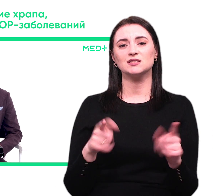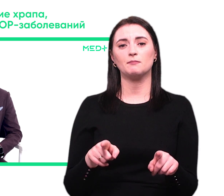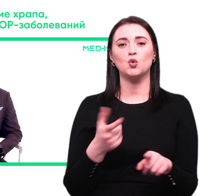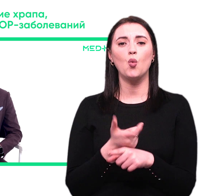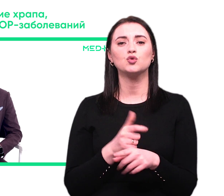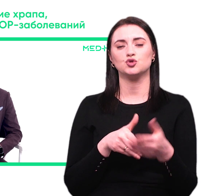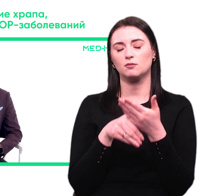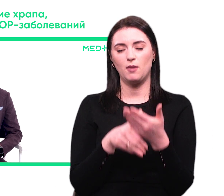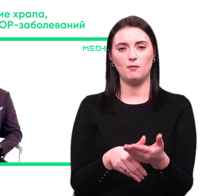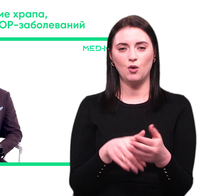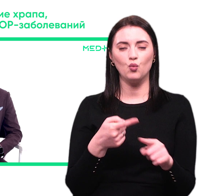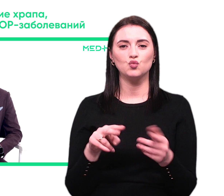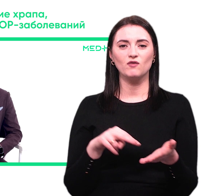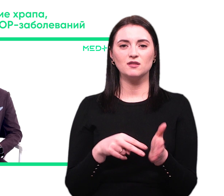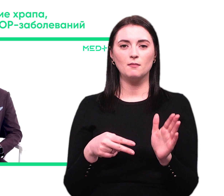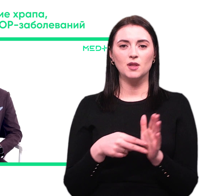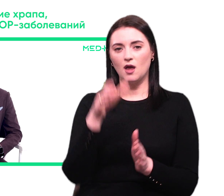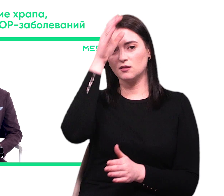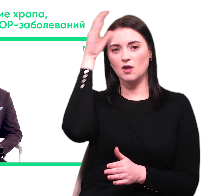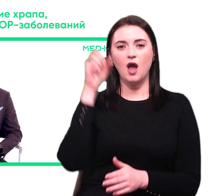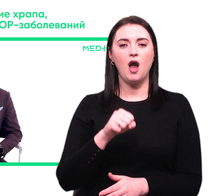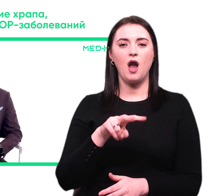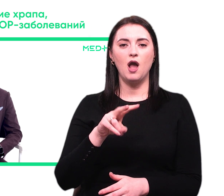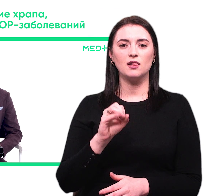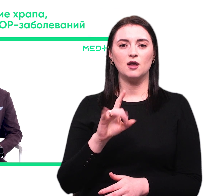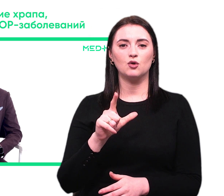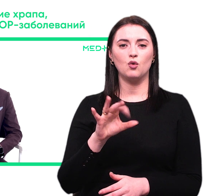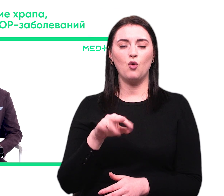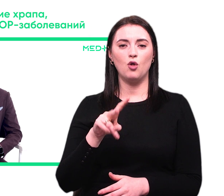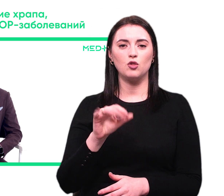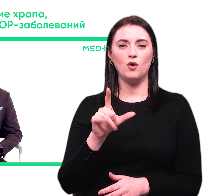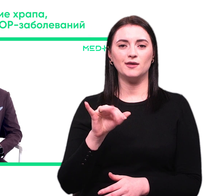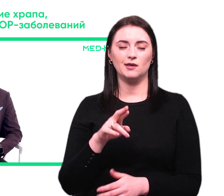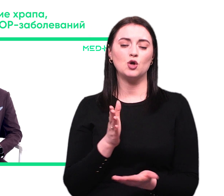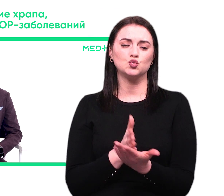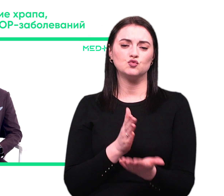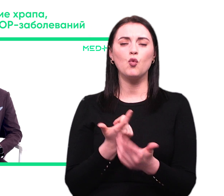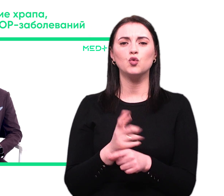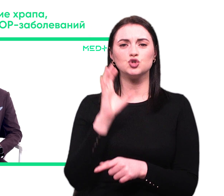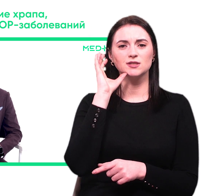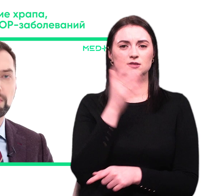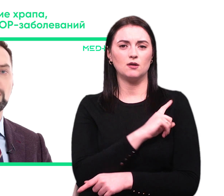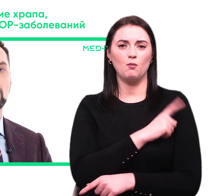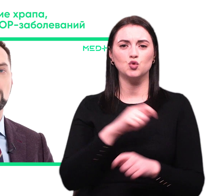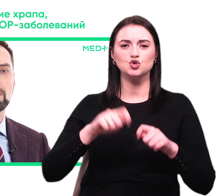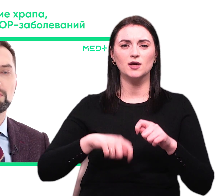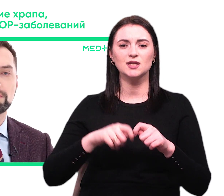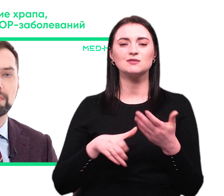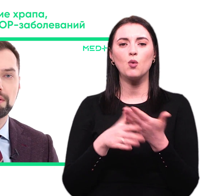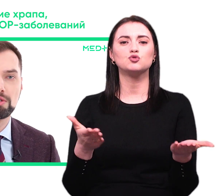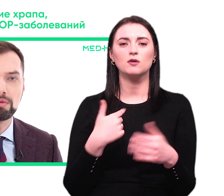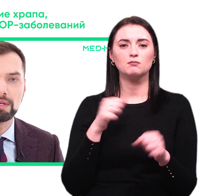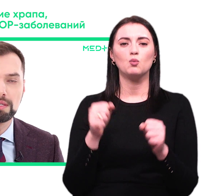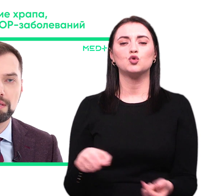очень помогает в этом плане наука аллергология. Потому что сегодня существуют очень серьезные, мощные тесты, с помощью которых мы